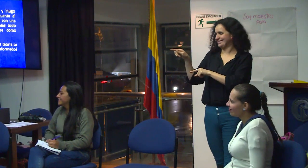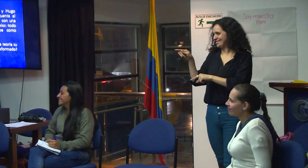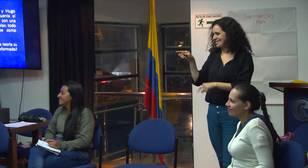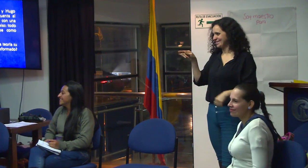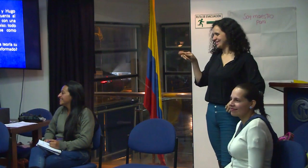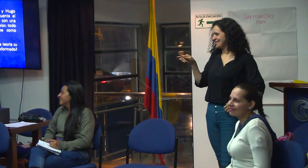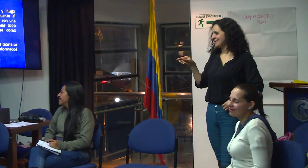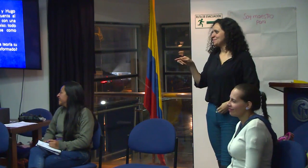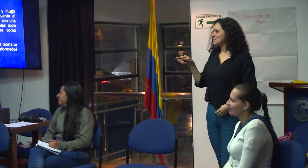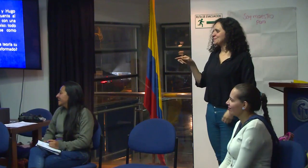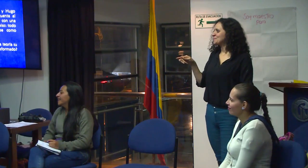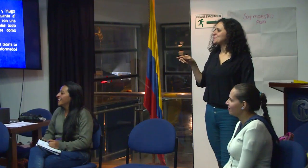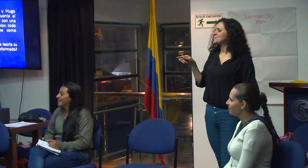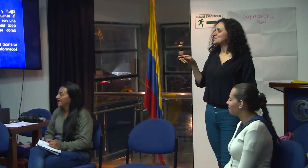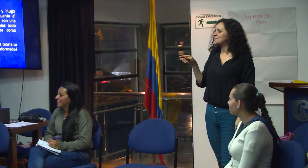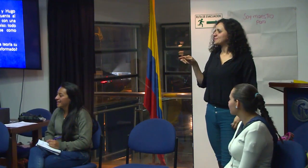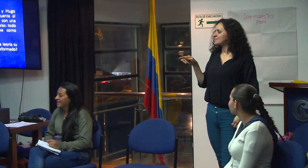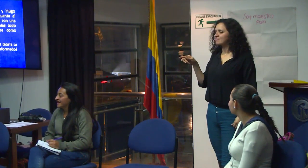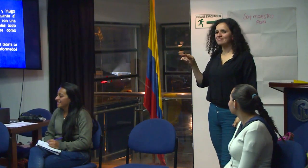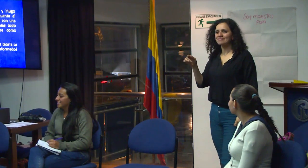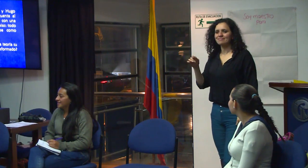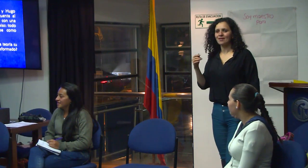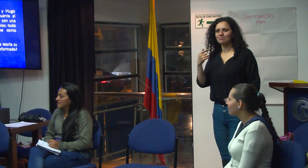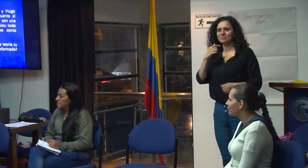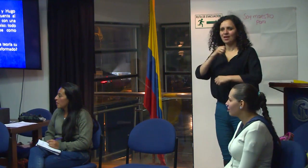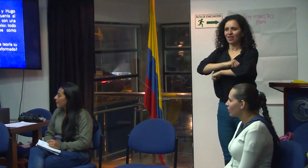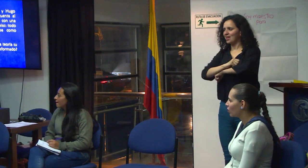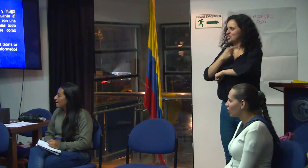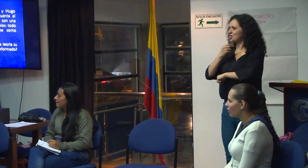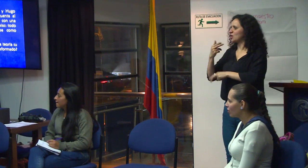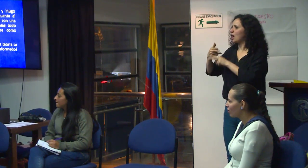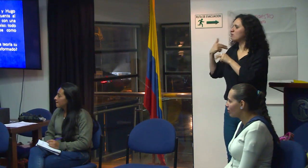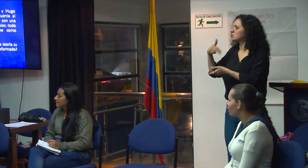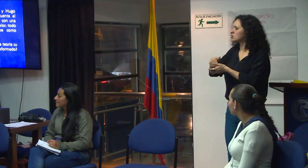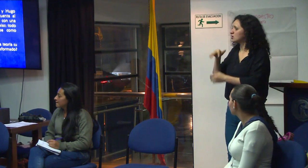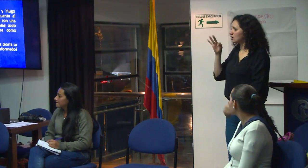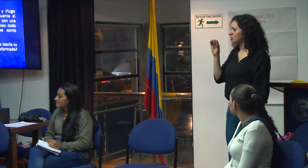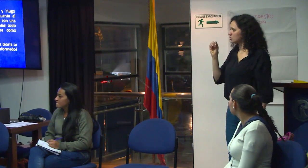Hay una caricatura muy clara de Tonucci, no sé si lo han visto.